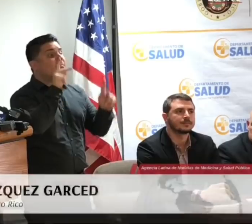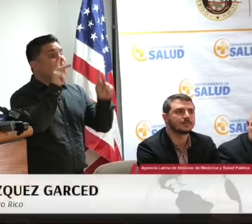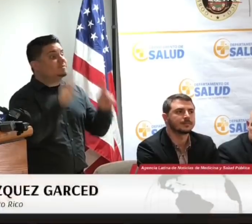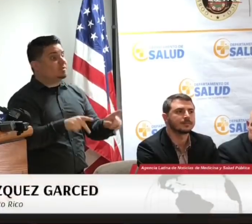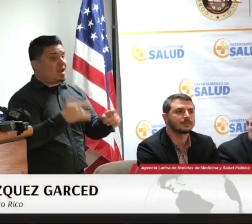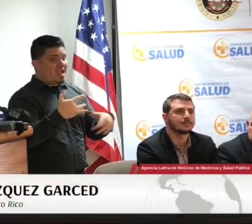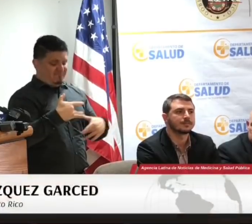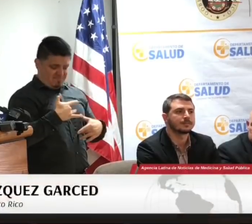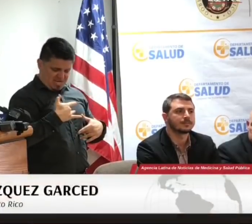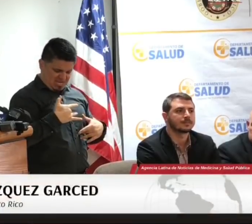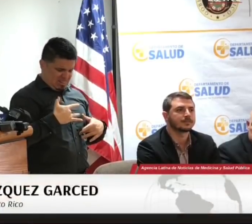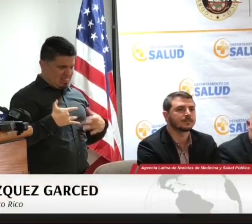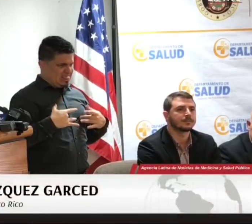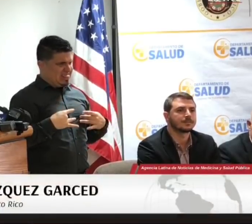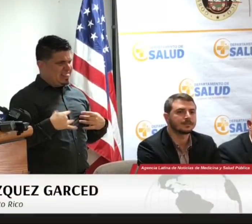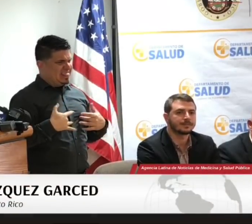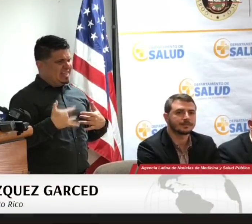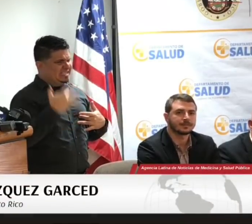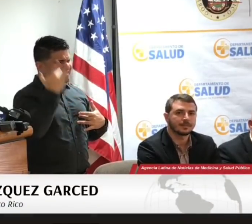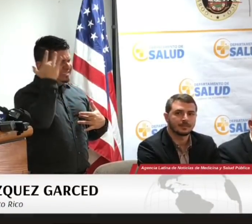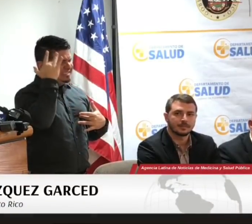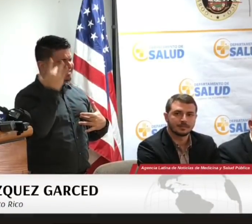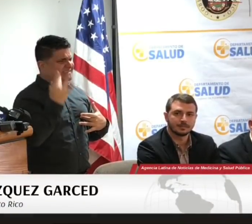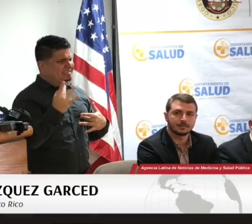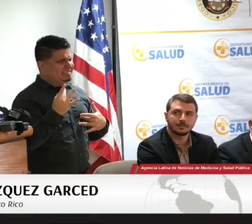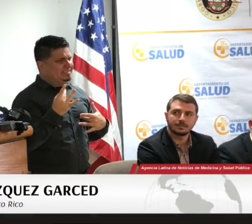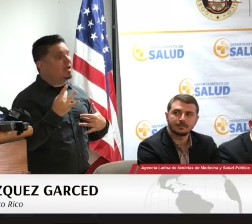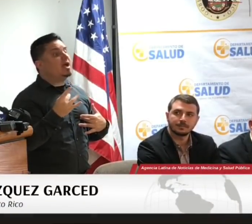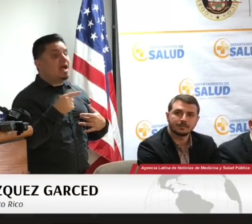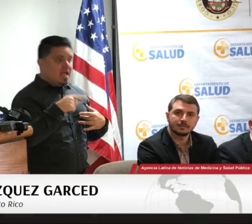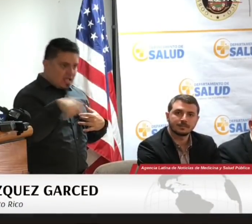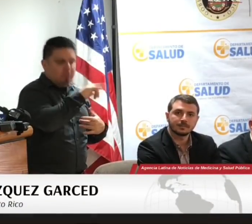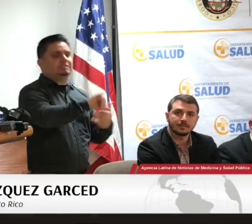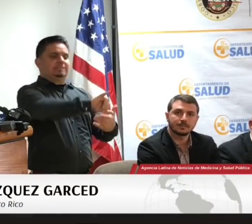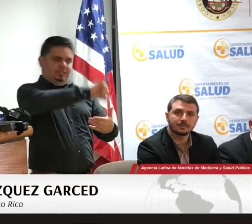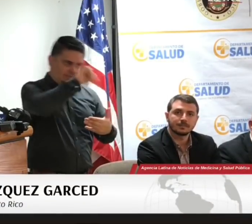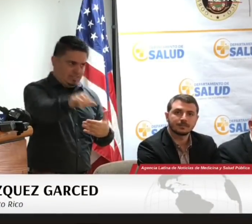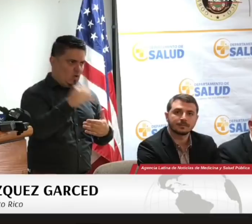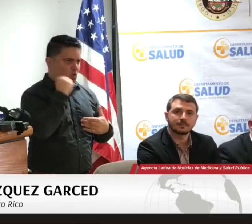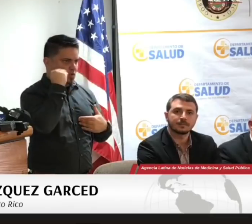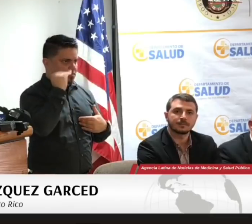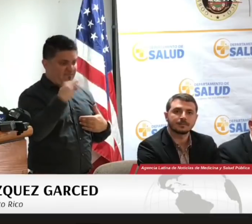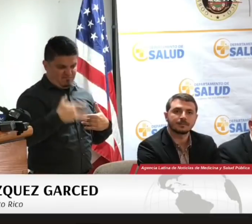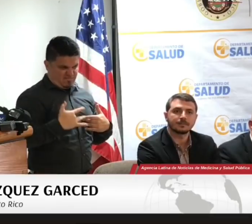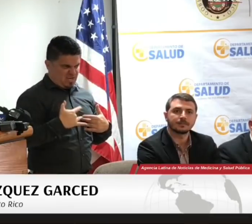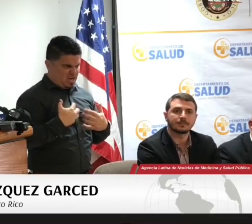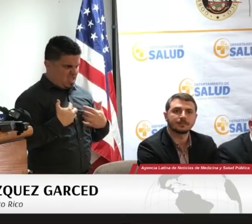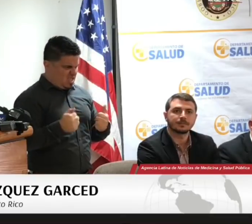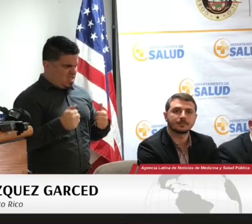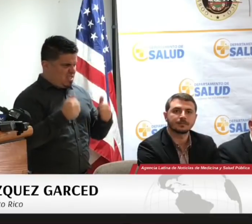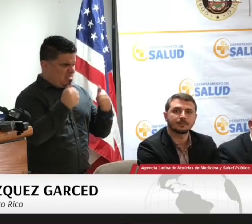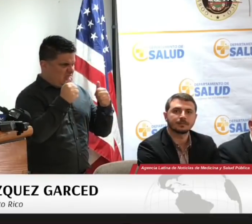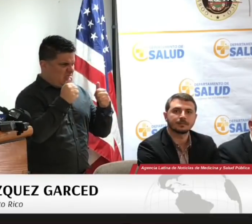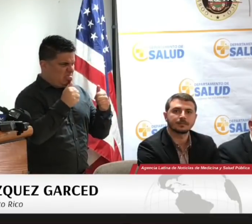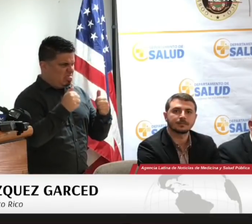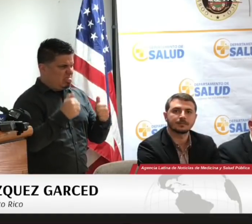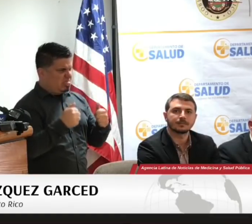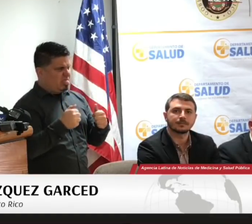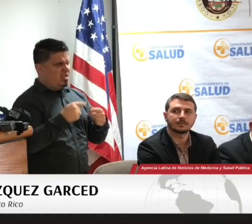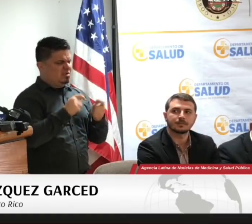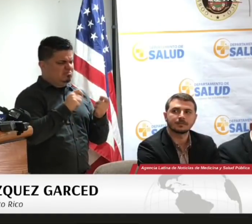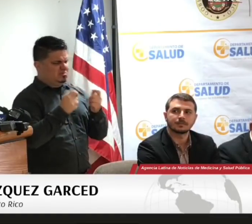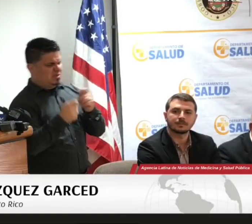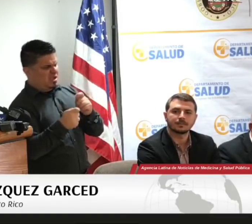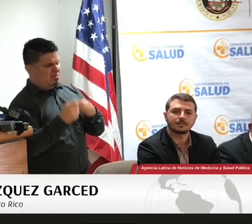síntomas. Si un ciudadano está en su casa o de alguna manera siente que su condición de salud ha cambiado y tiene los síntomas que ya hemos